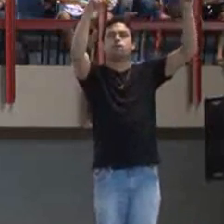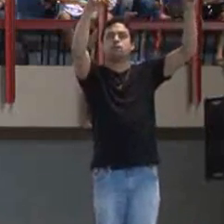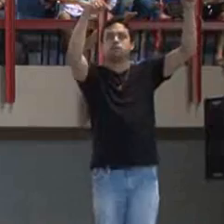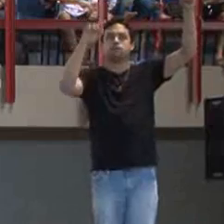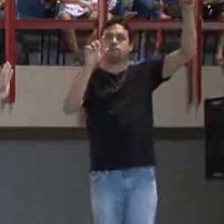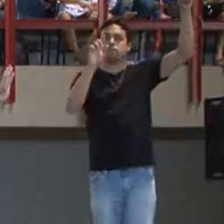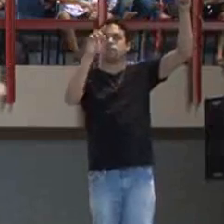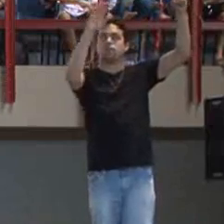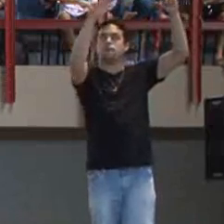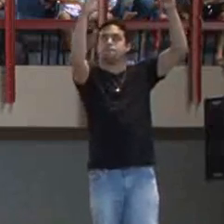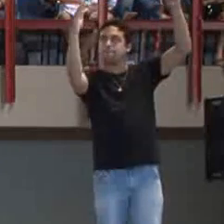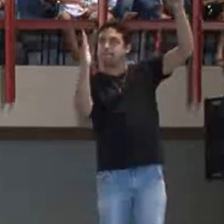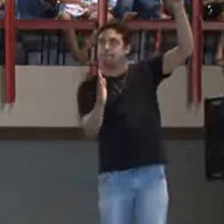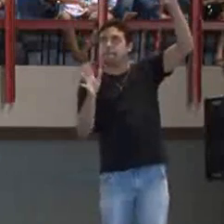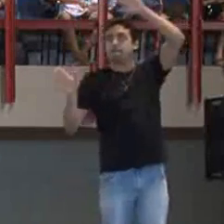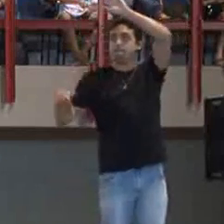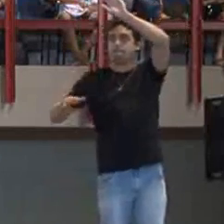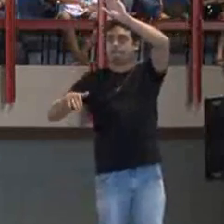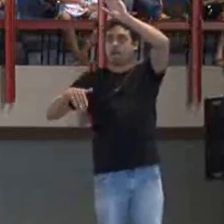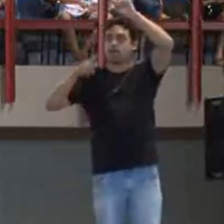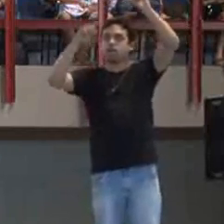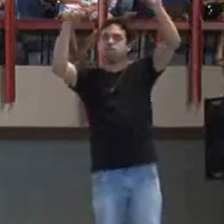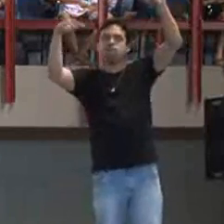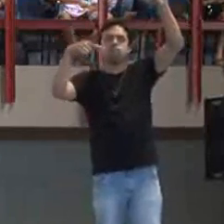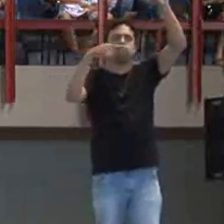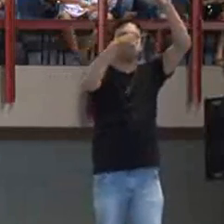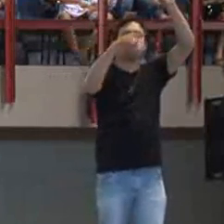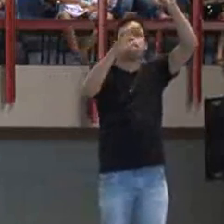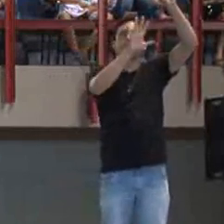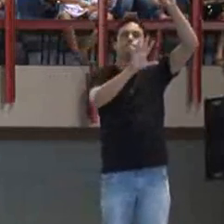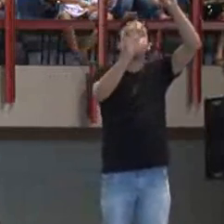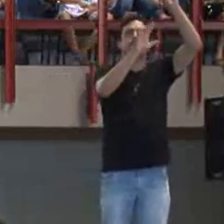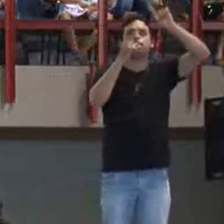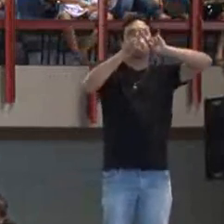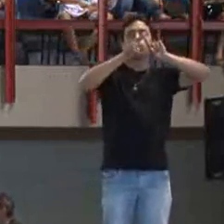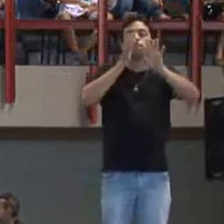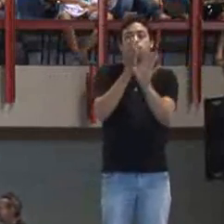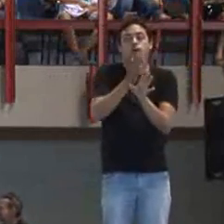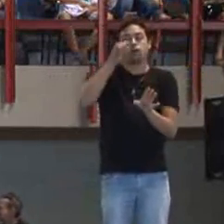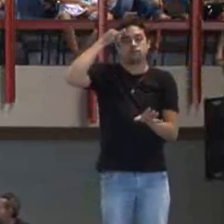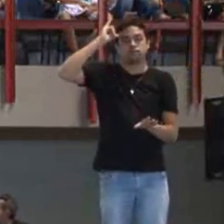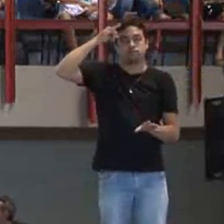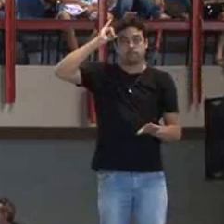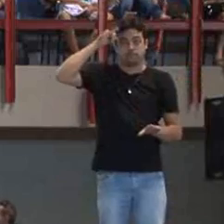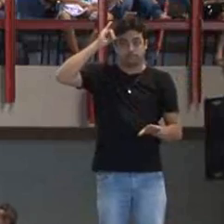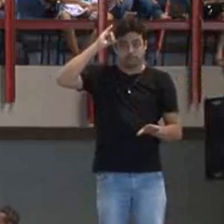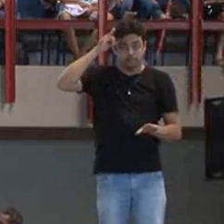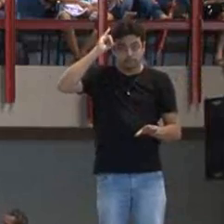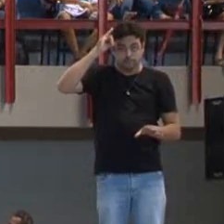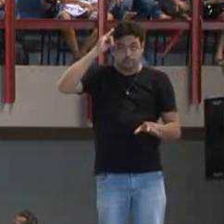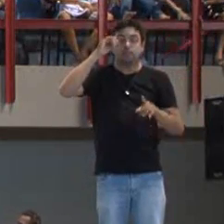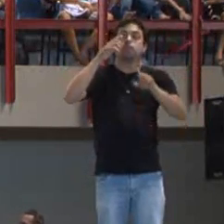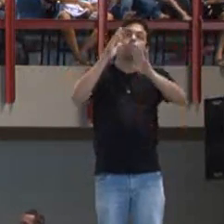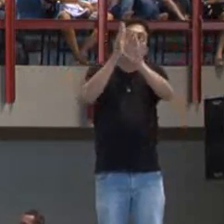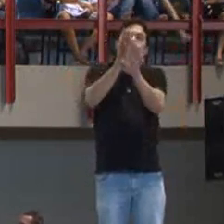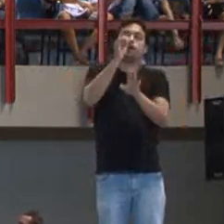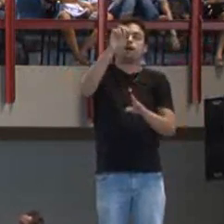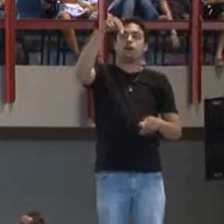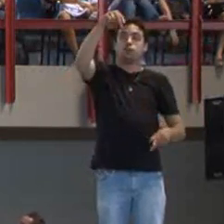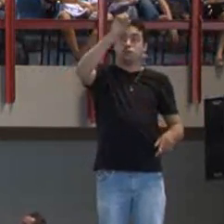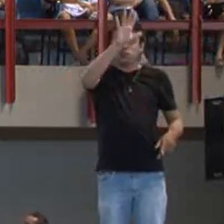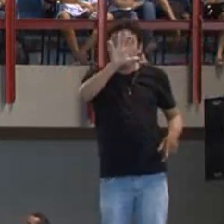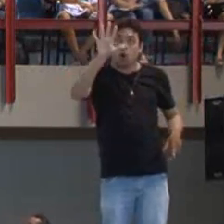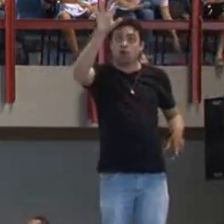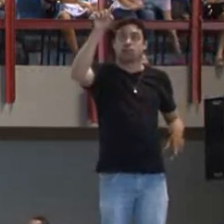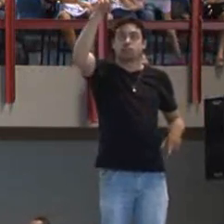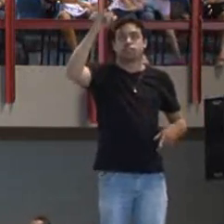ia adentrando a pecuária. Então, a pecuária no Nordeste brasileiro, ela